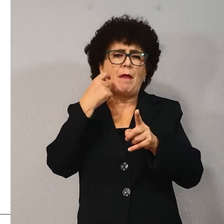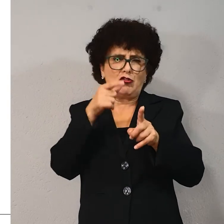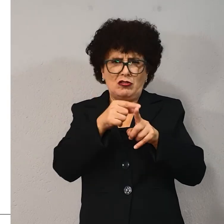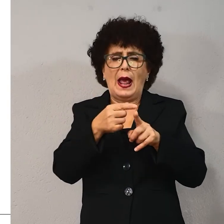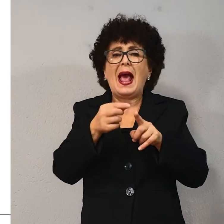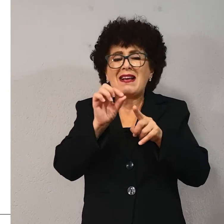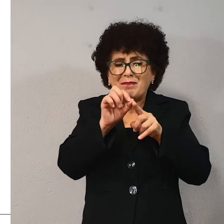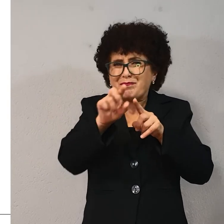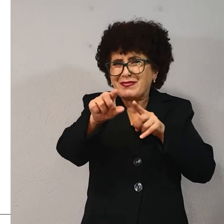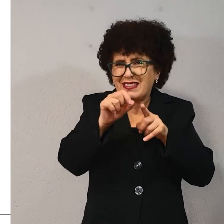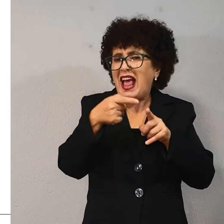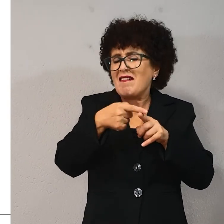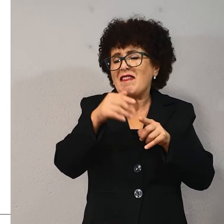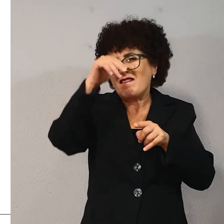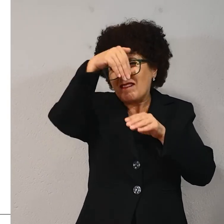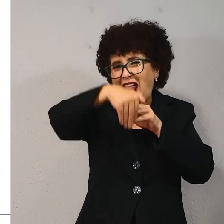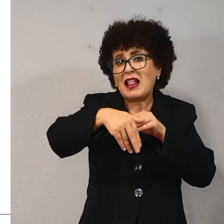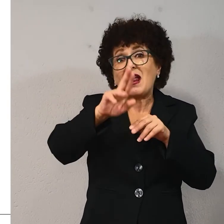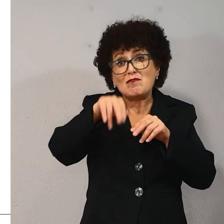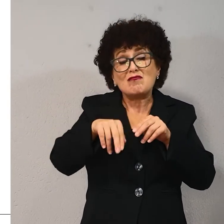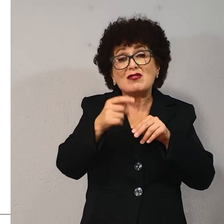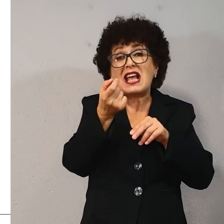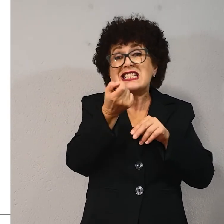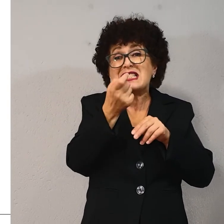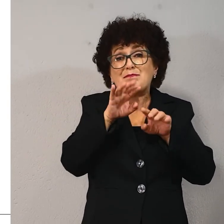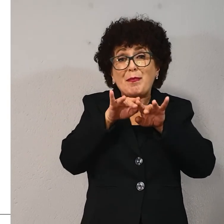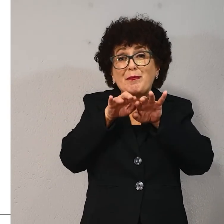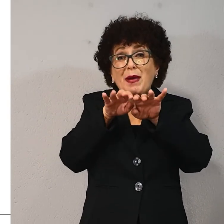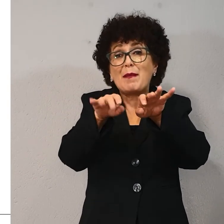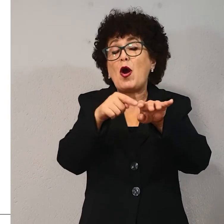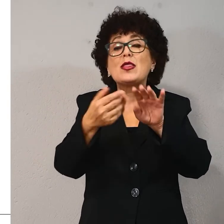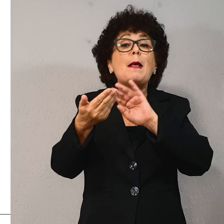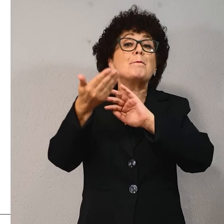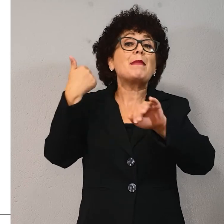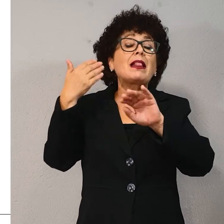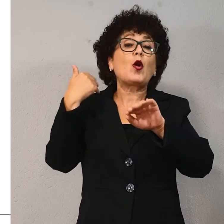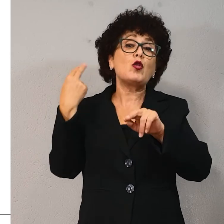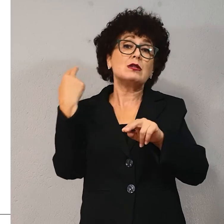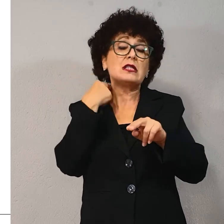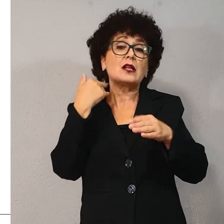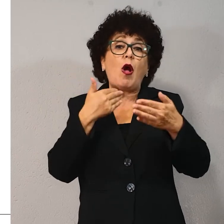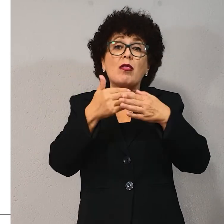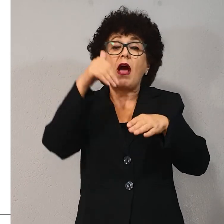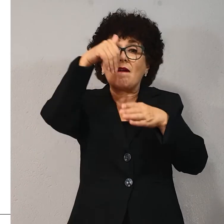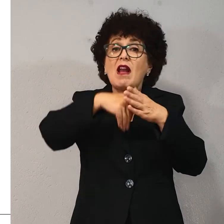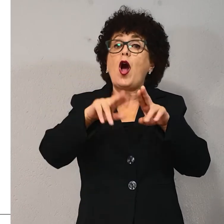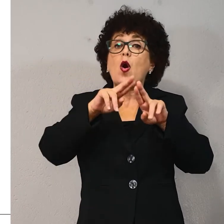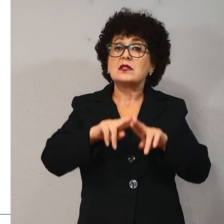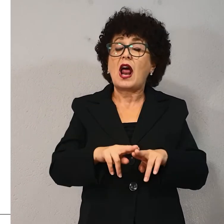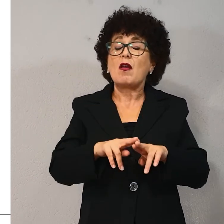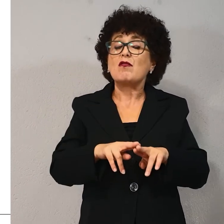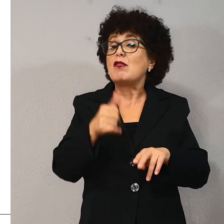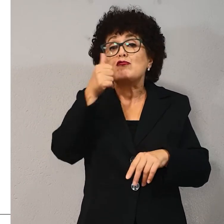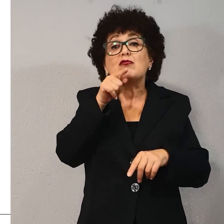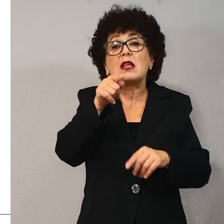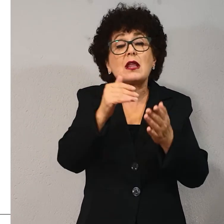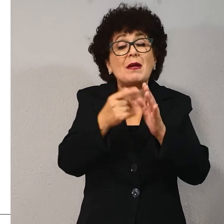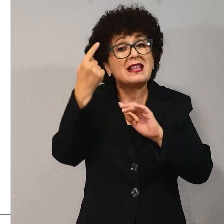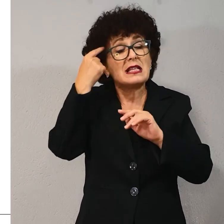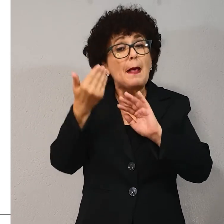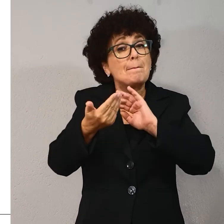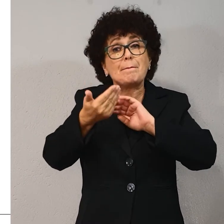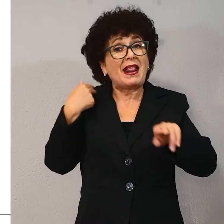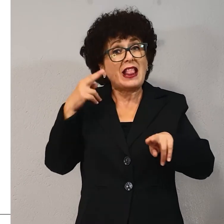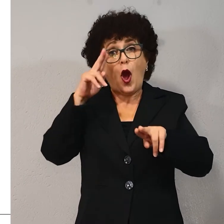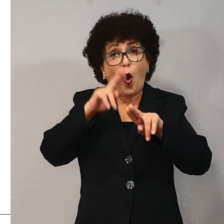предсемената течност може да содржат сперматозоиди од предходен сексуален однос. Што треба да знаеш пред да се